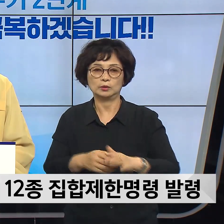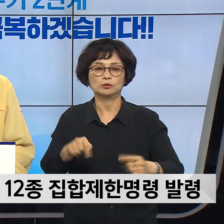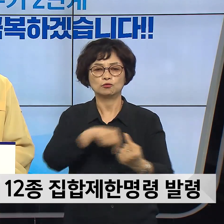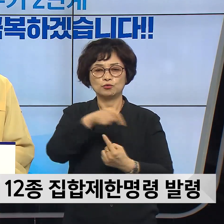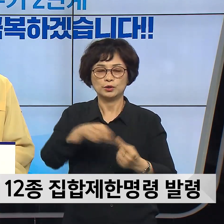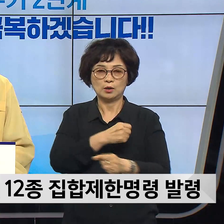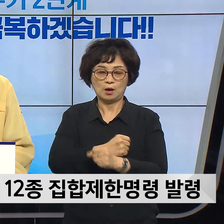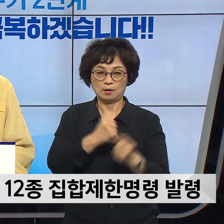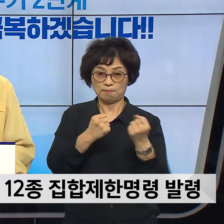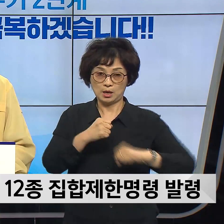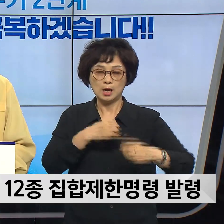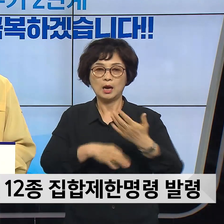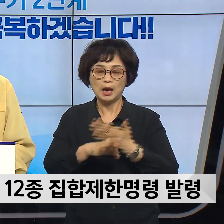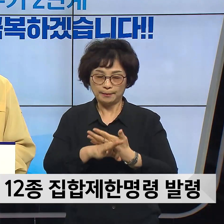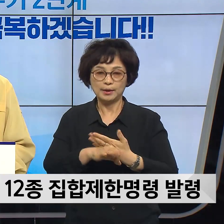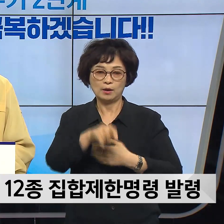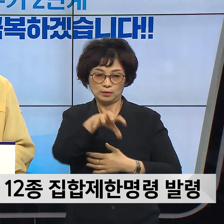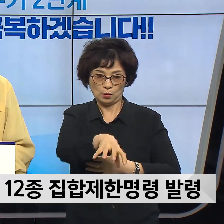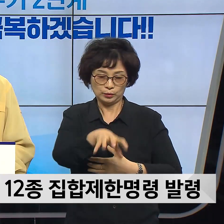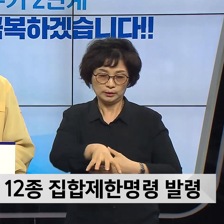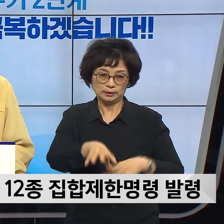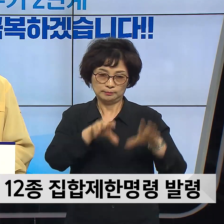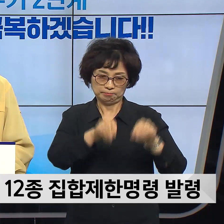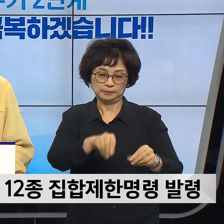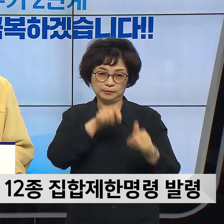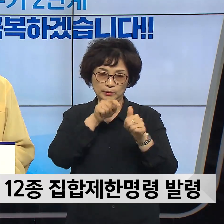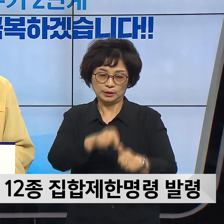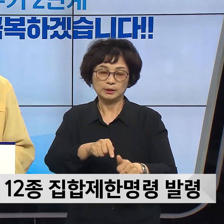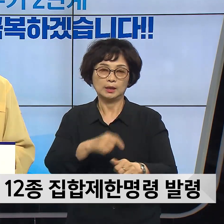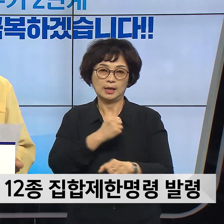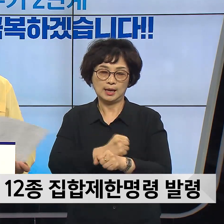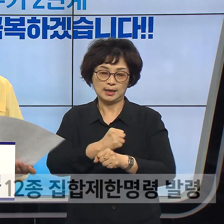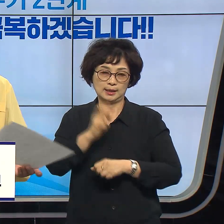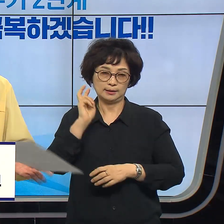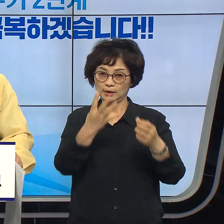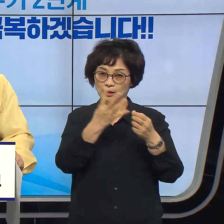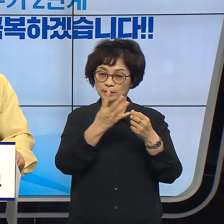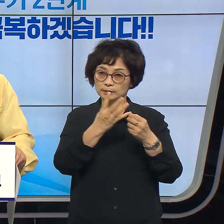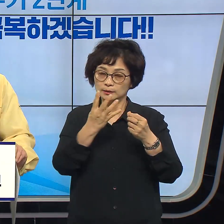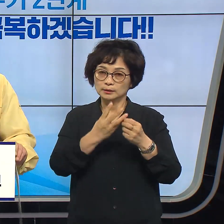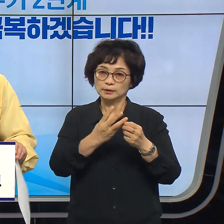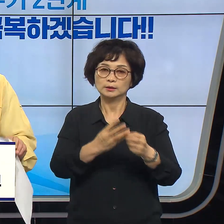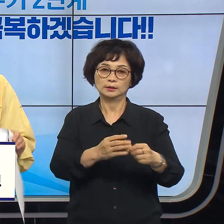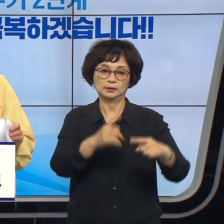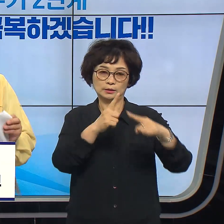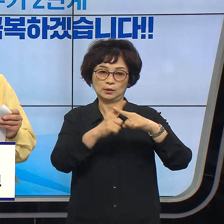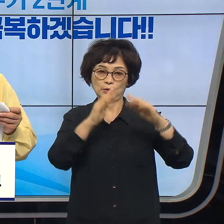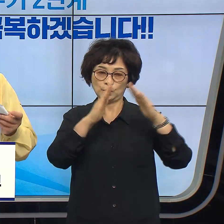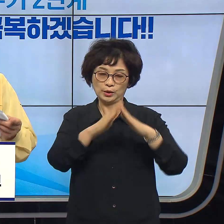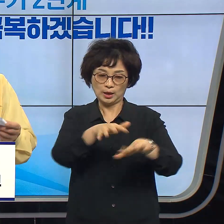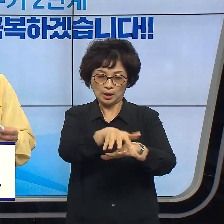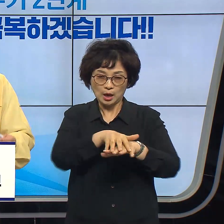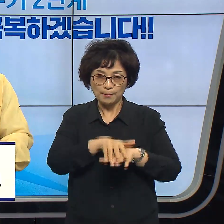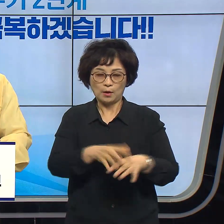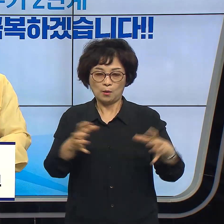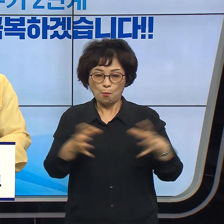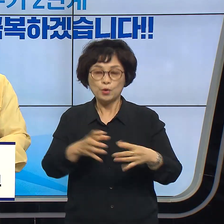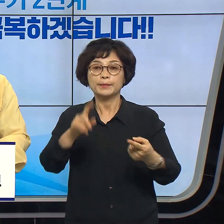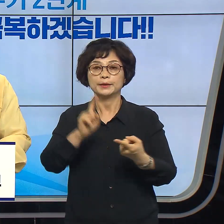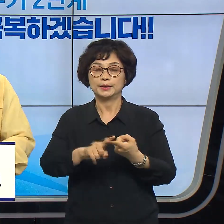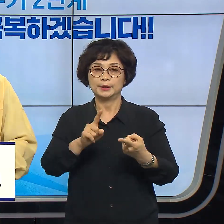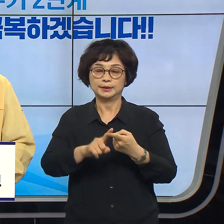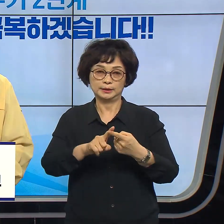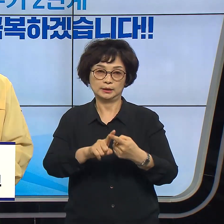불이행할 시 해당 시설에 대해 집합금지 명령이 내려지게 됩니다. 교회의 예배와 모임에